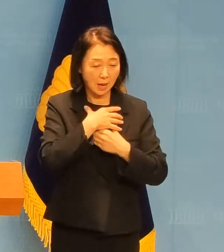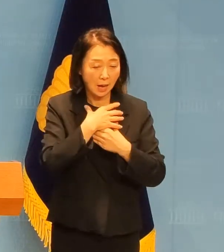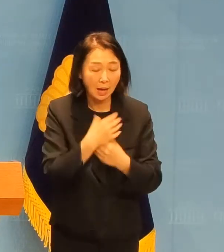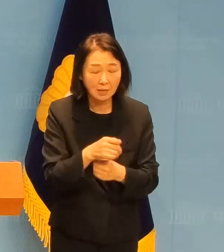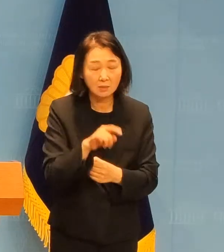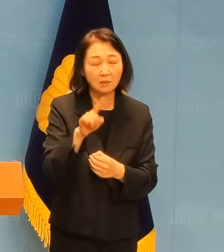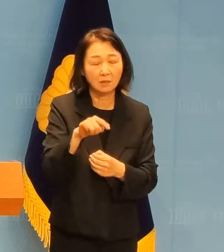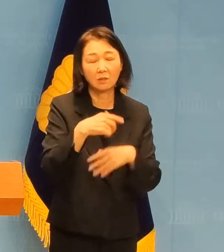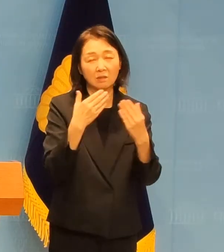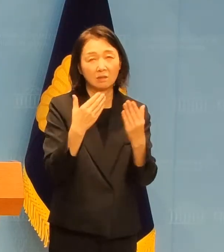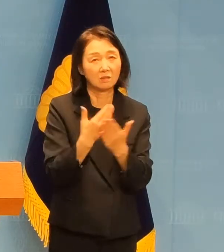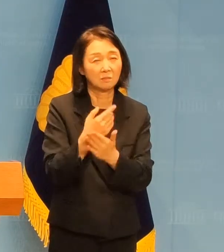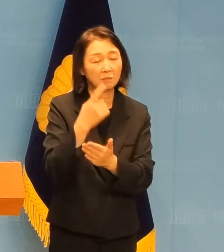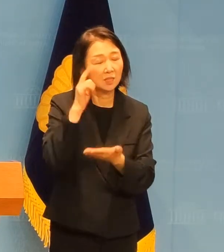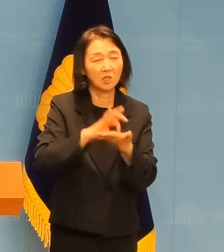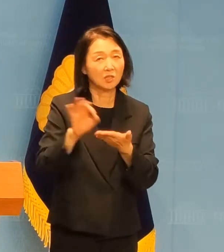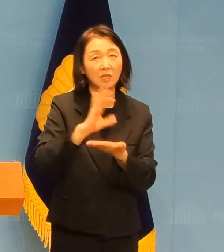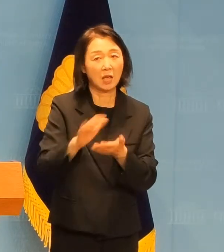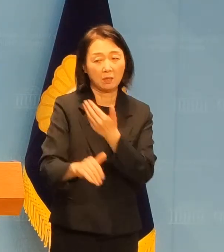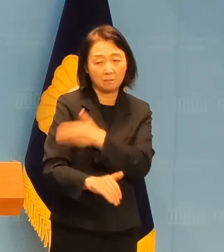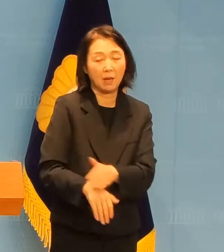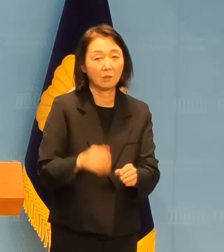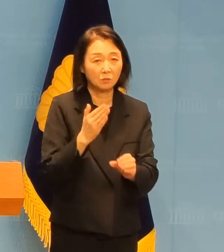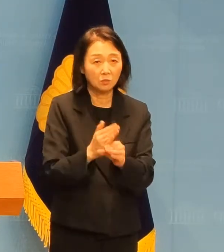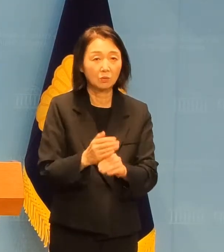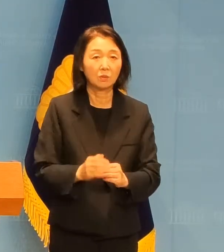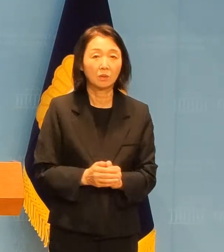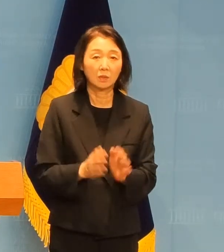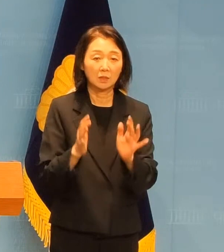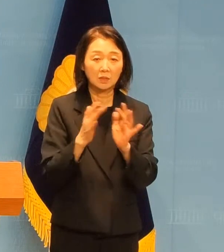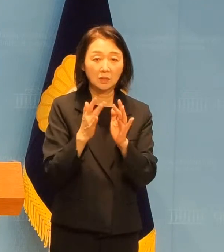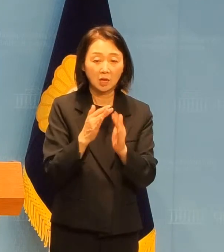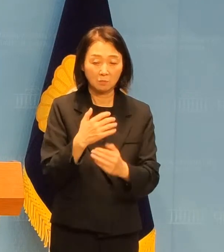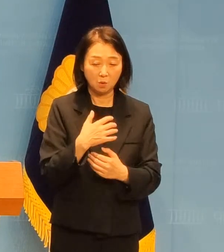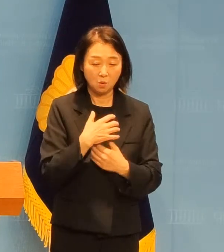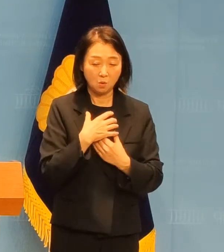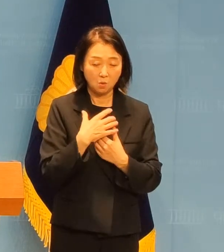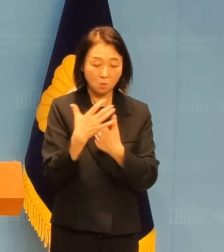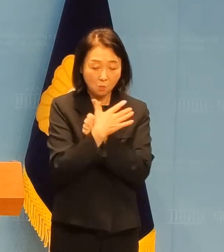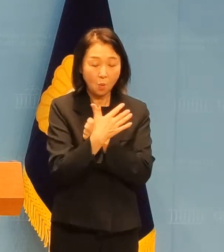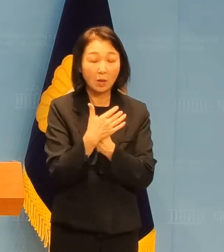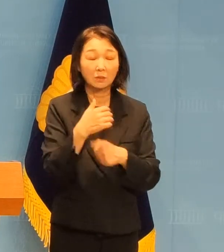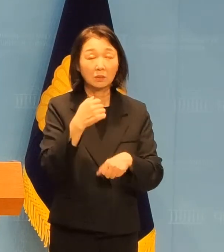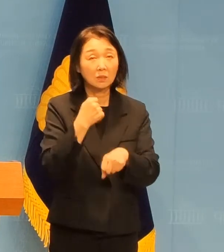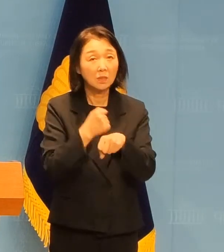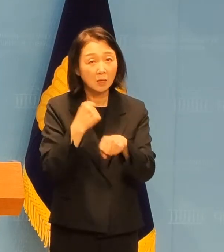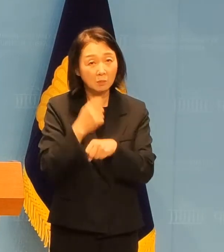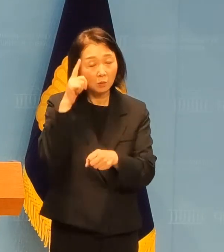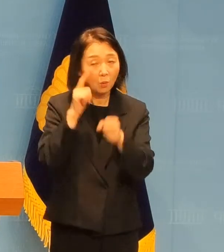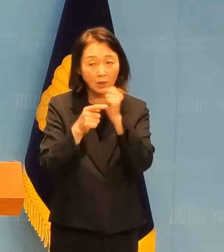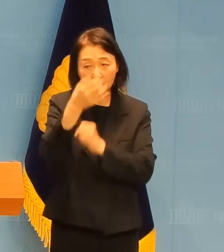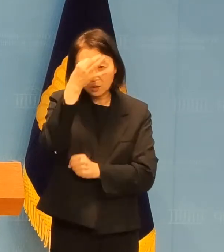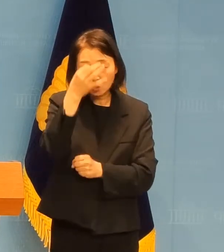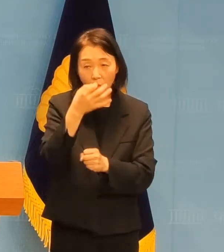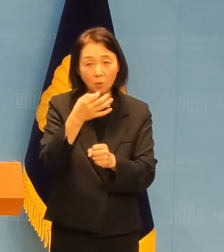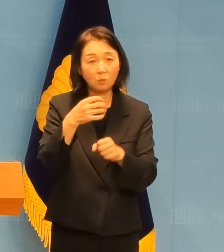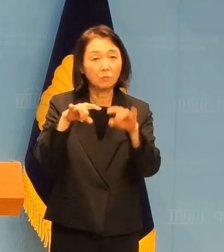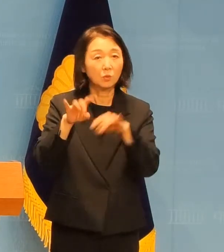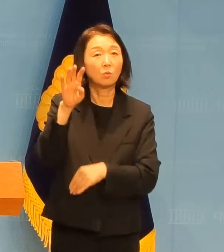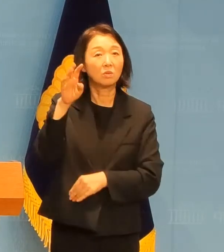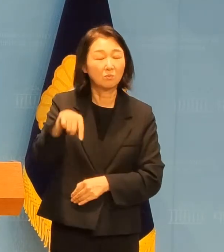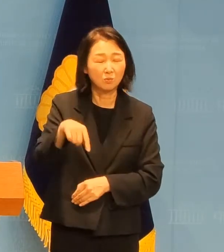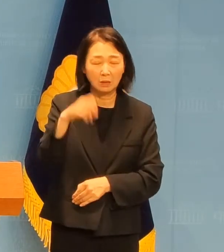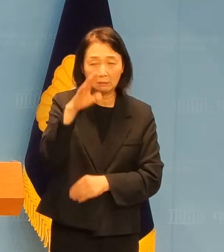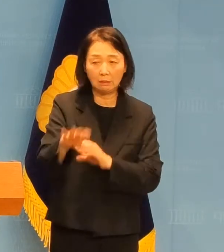철저히 외면하고 있습니다. 특히 사이버 보안을 책임지는 과학기술정보통신부의 안일한